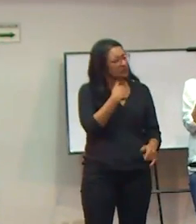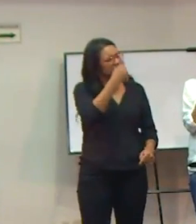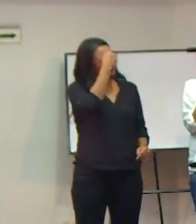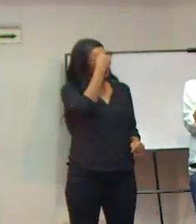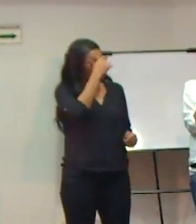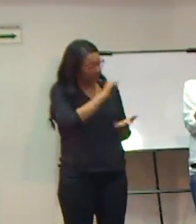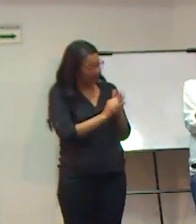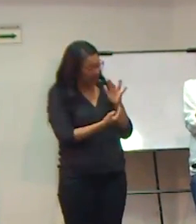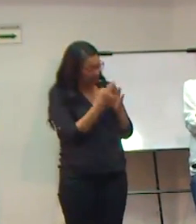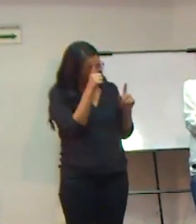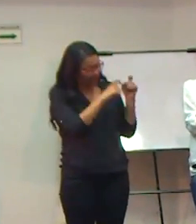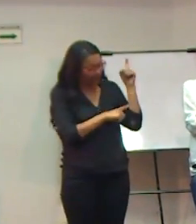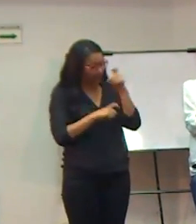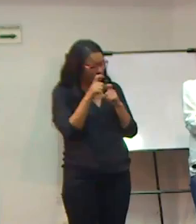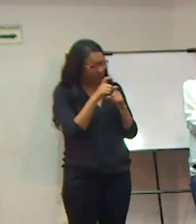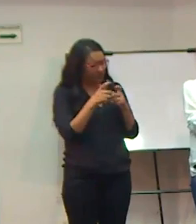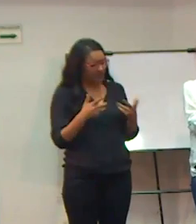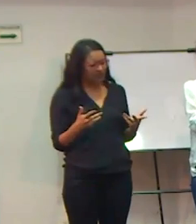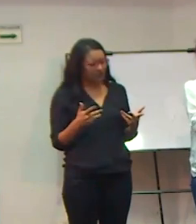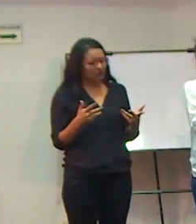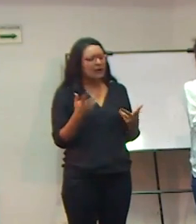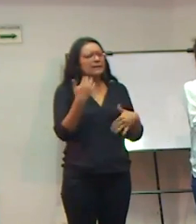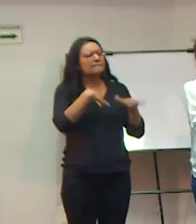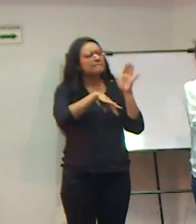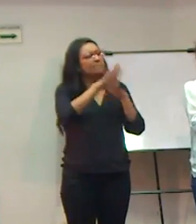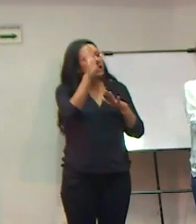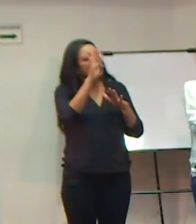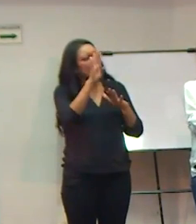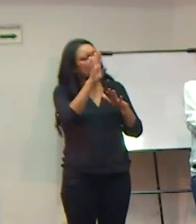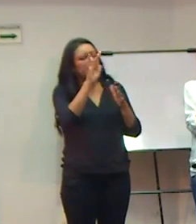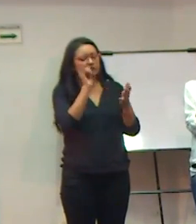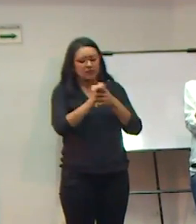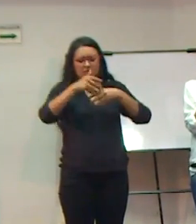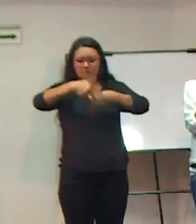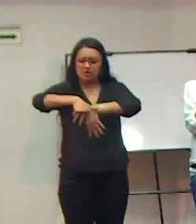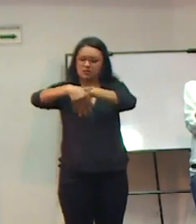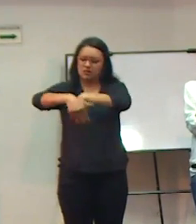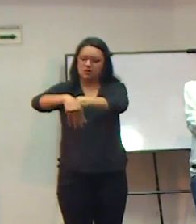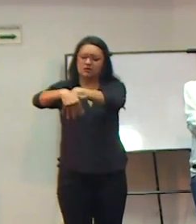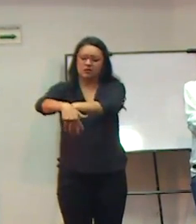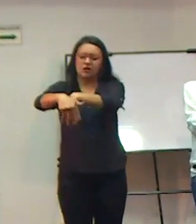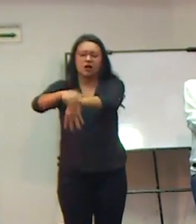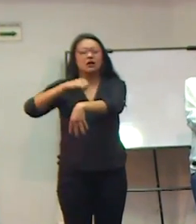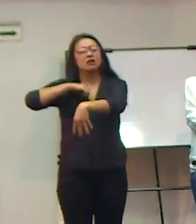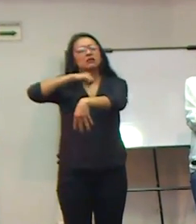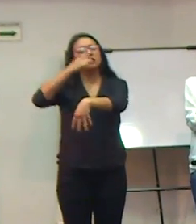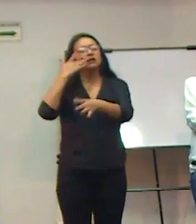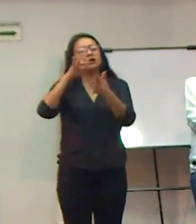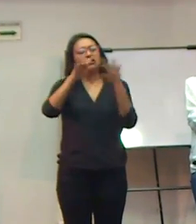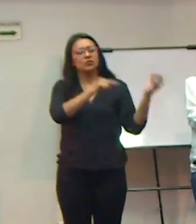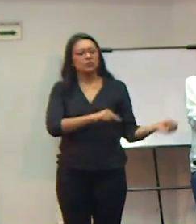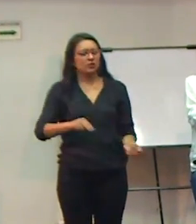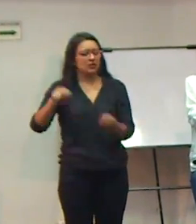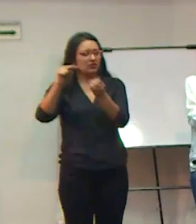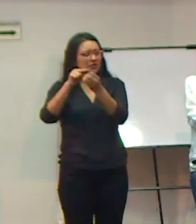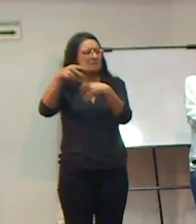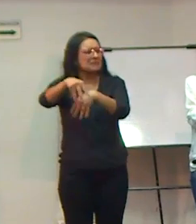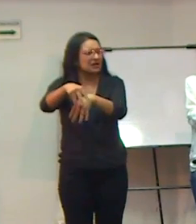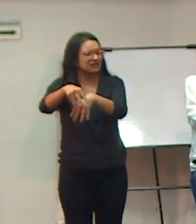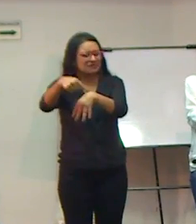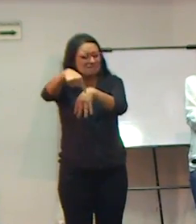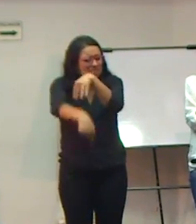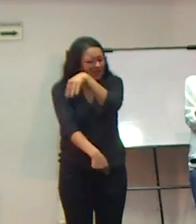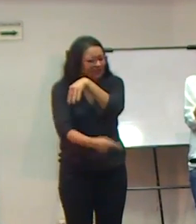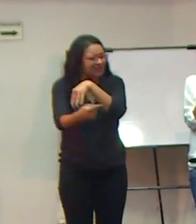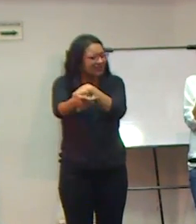varias reflexiones y es ¿qué hay más allá de la marcha por el derecho a la educación? ¿Qué hay